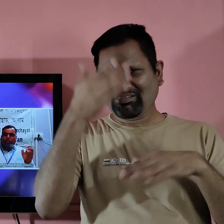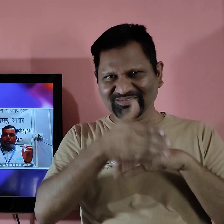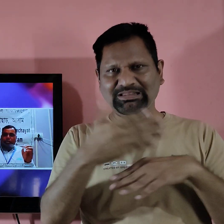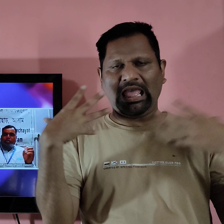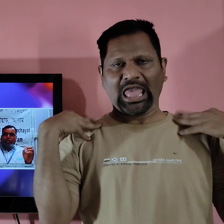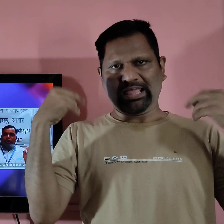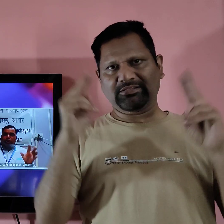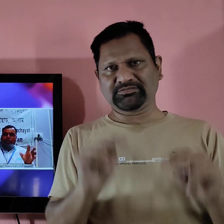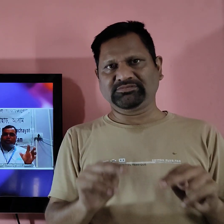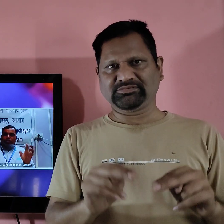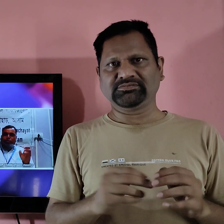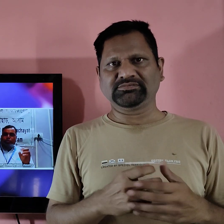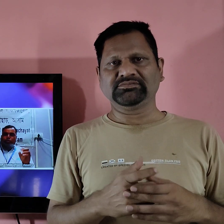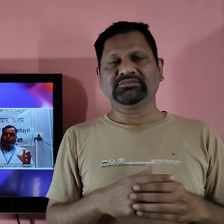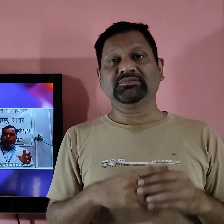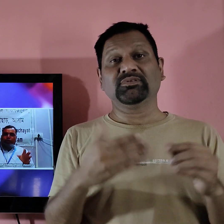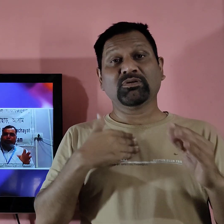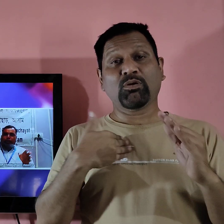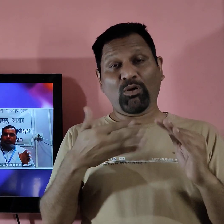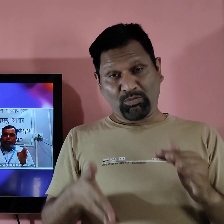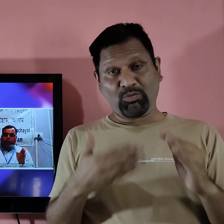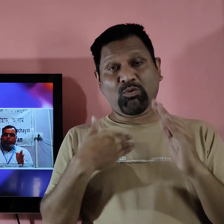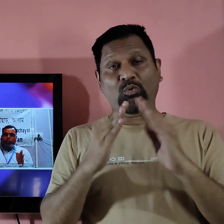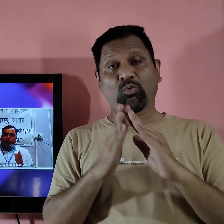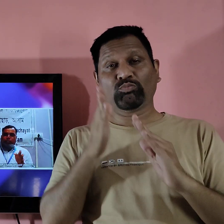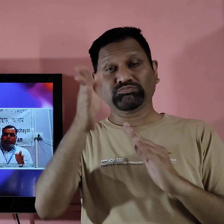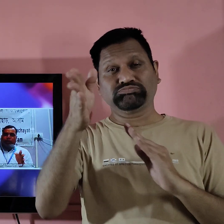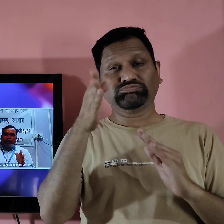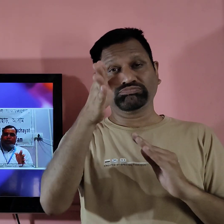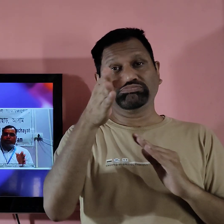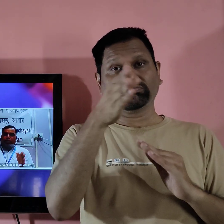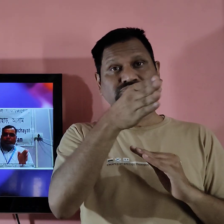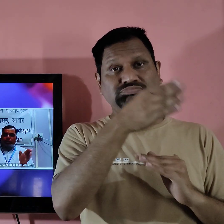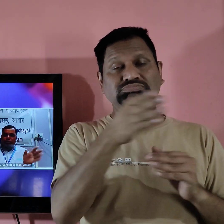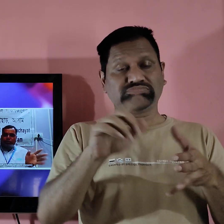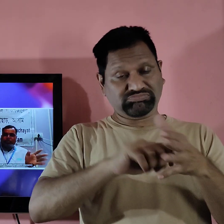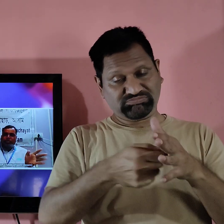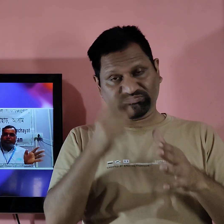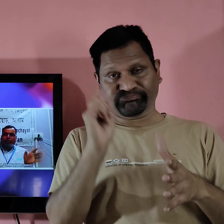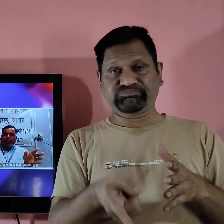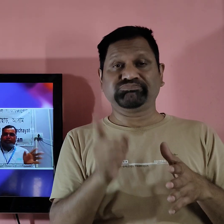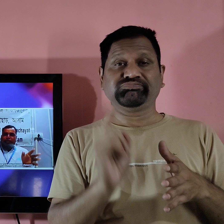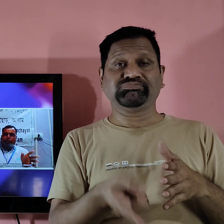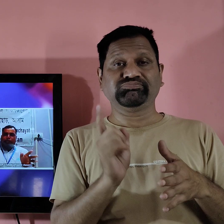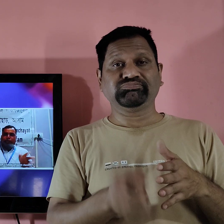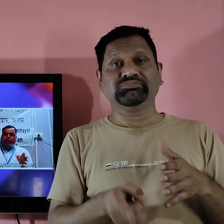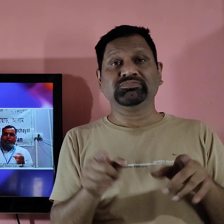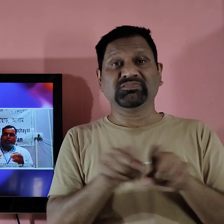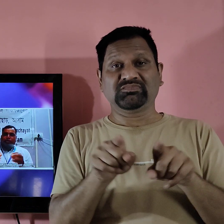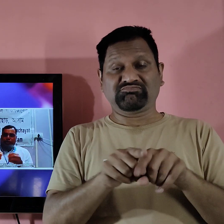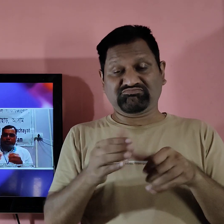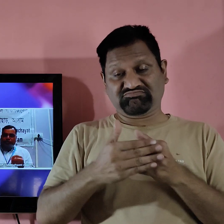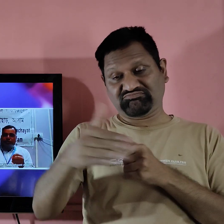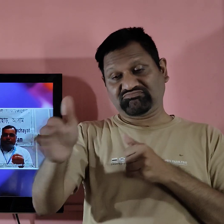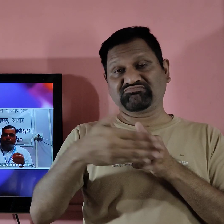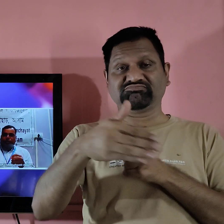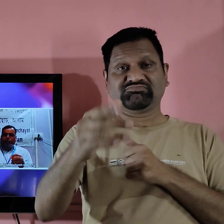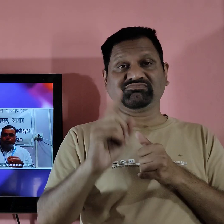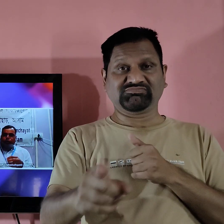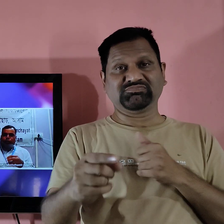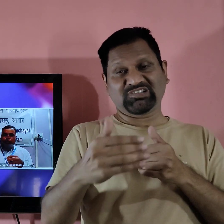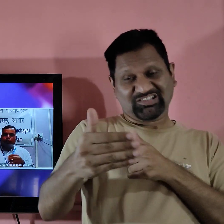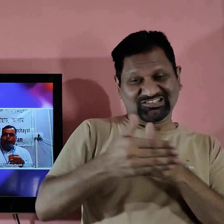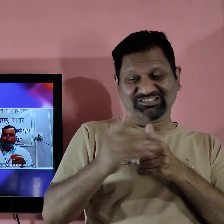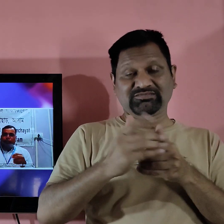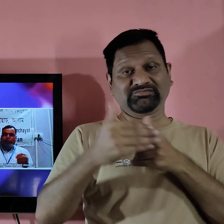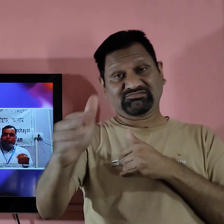हर घर जाके सबको बुलाया, लॉकडाउन मानना पड़ेगा और डिस्टेंसिंग मेंटेन करना पड़ेगा।